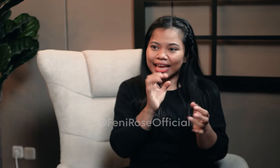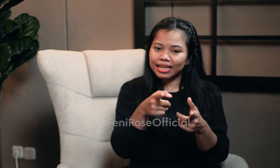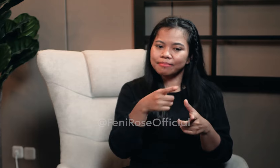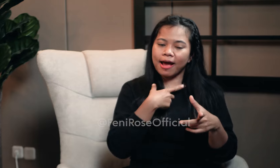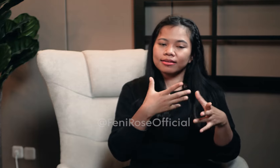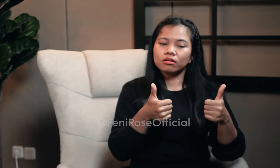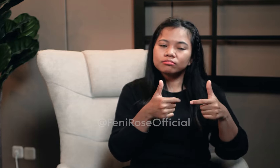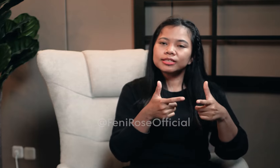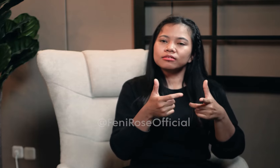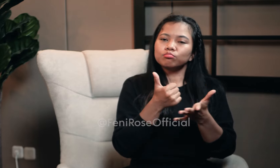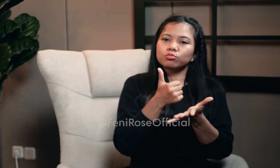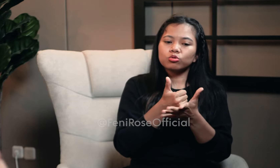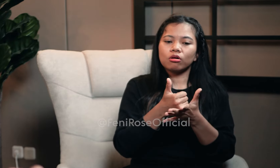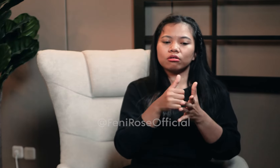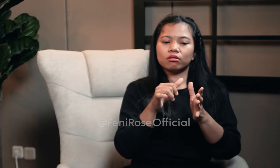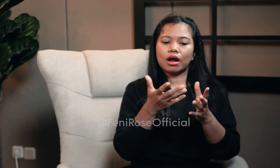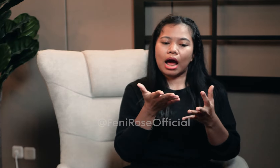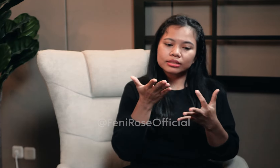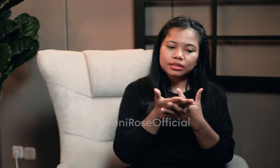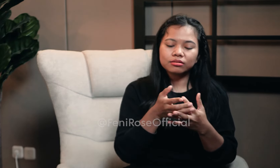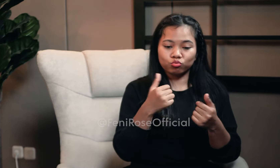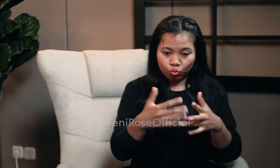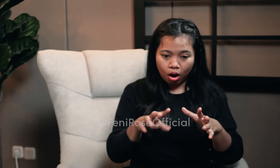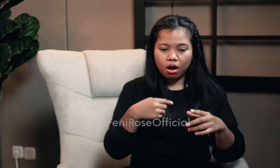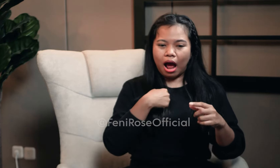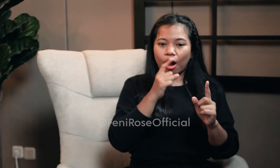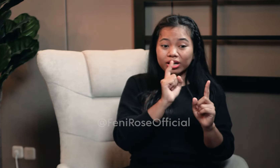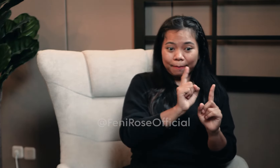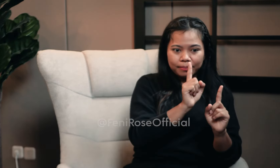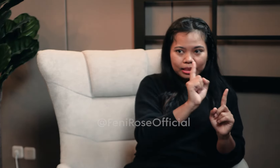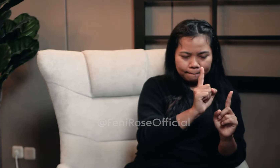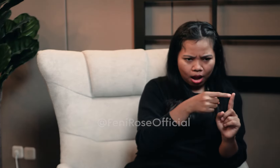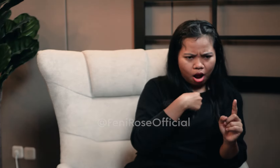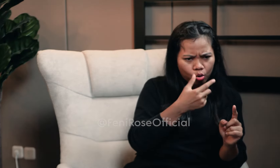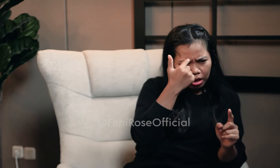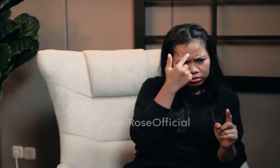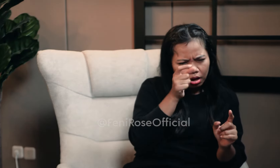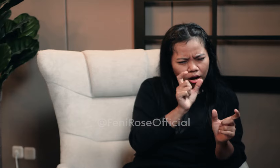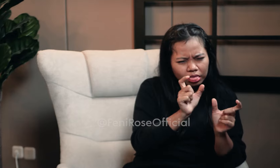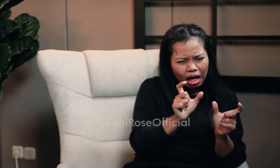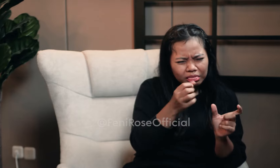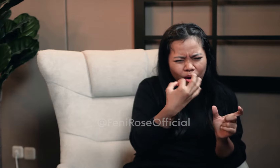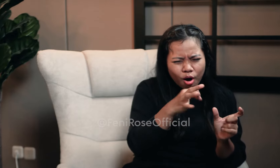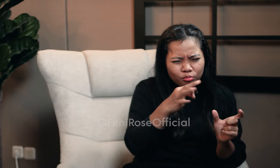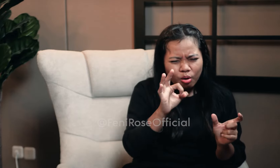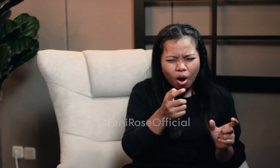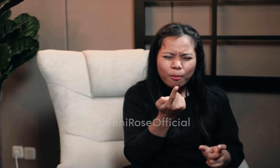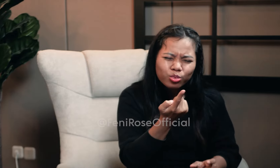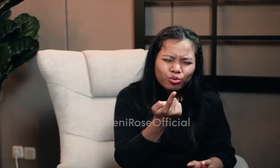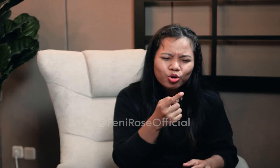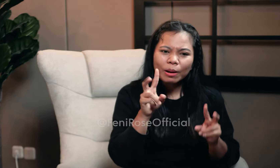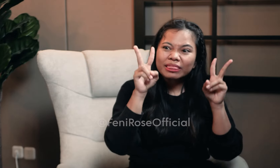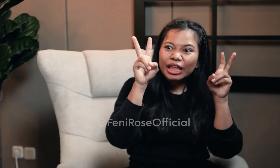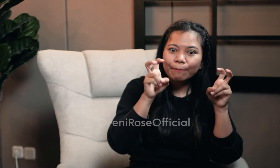seperti itu jadi nah bagaimana berusaha buat teman-teman tuli ini paham yang utama itu ekspresi plus